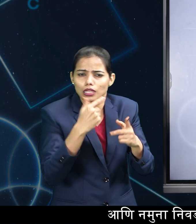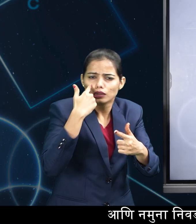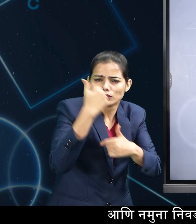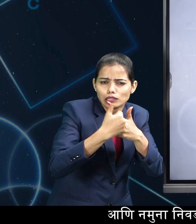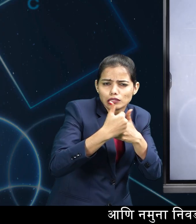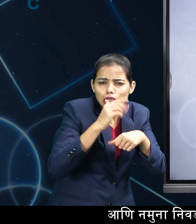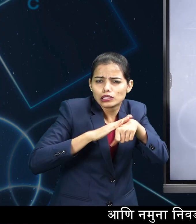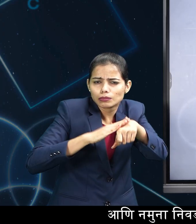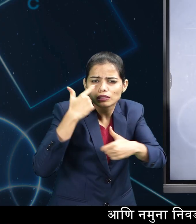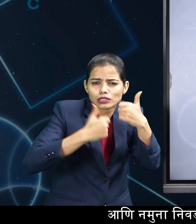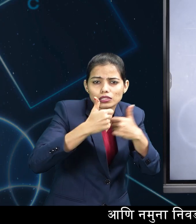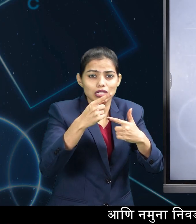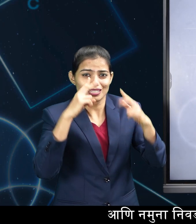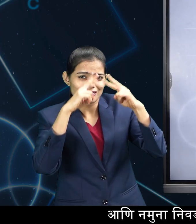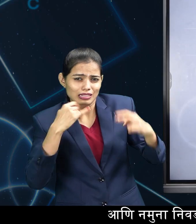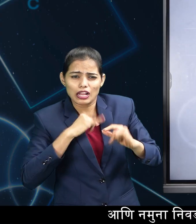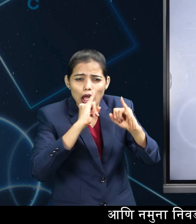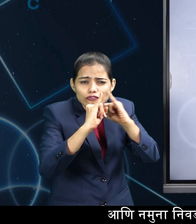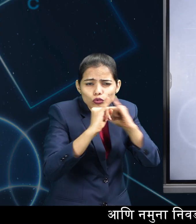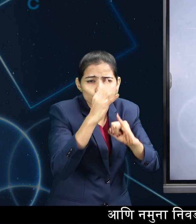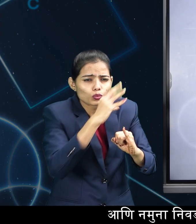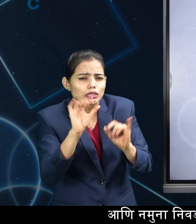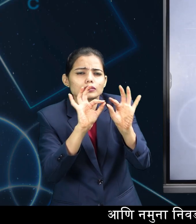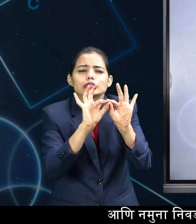पद्धतींनी संकलित करता येते.